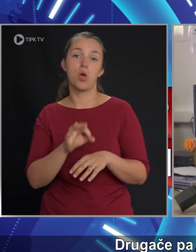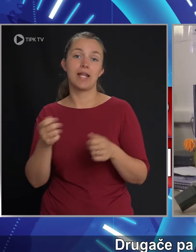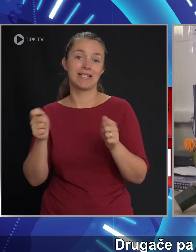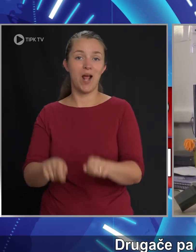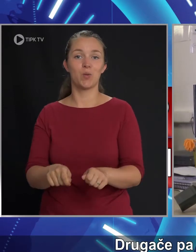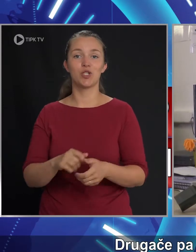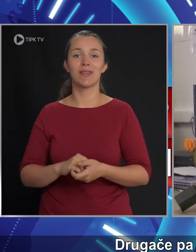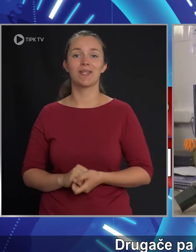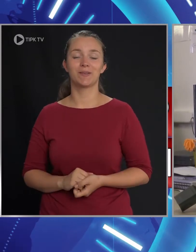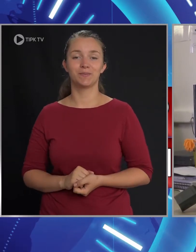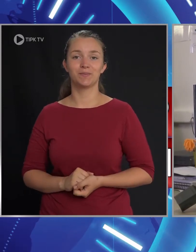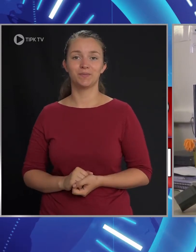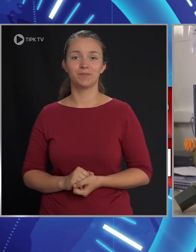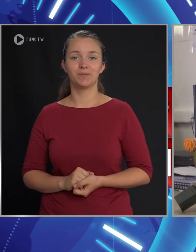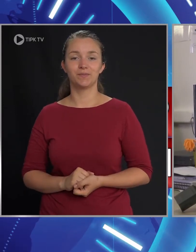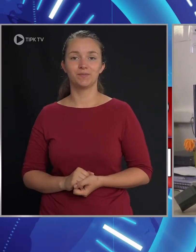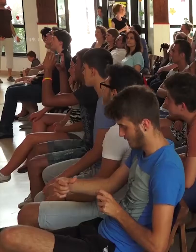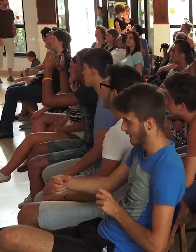pa je projekt zaključen.